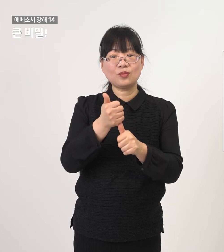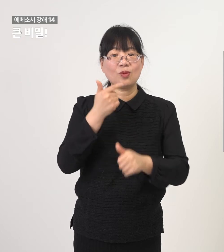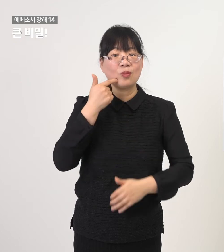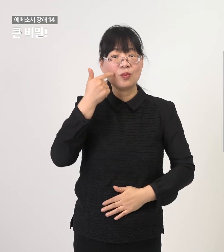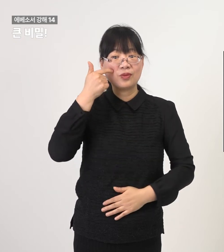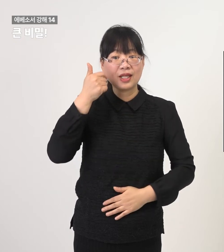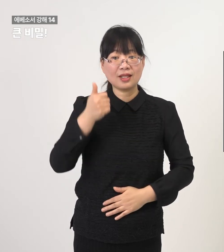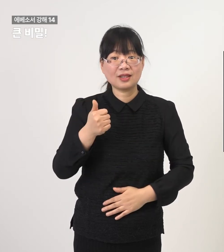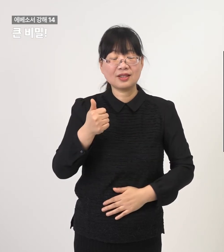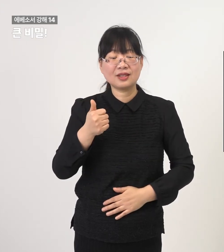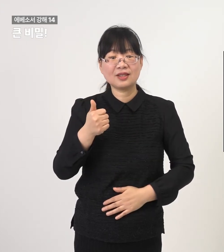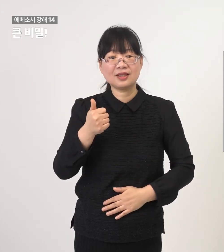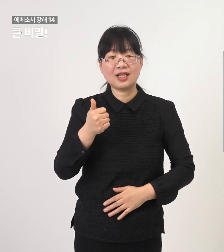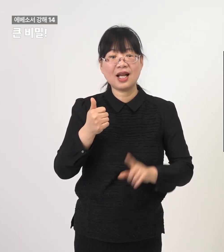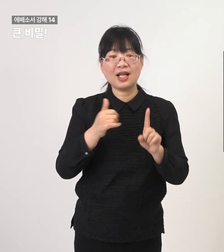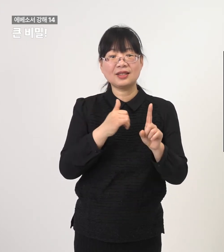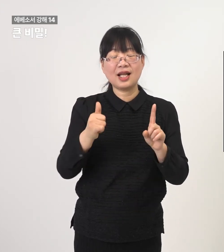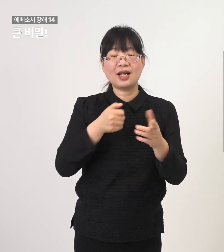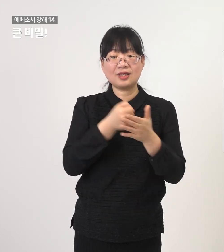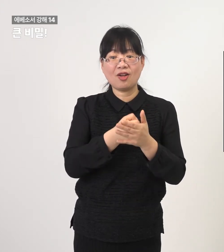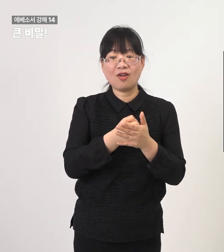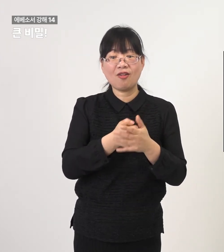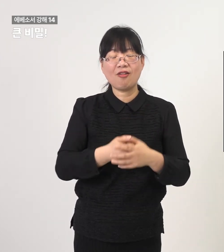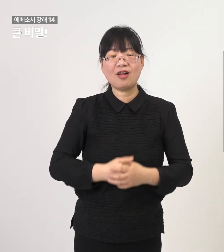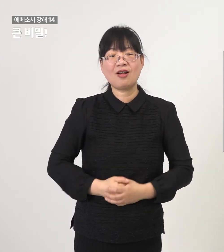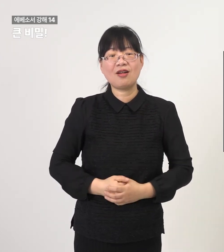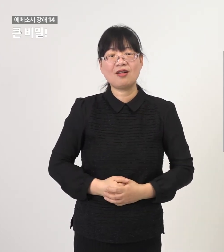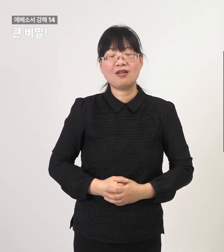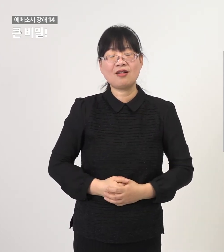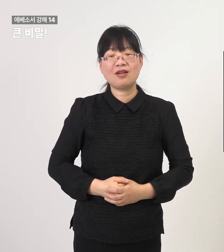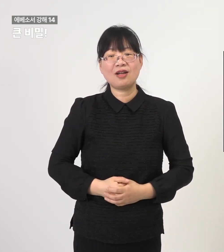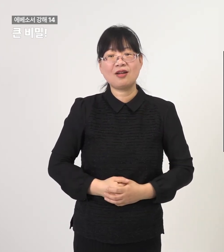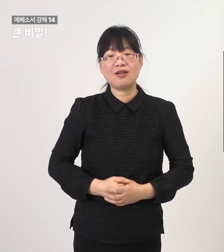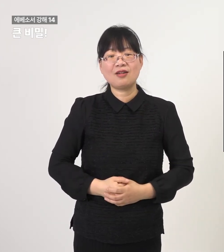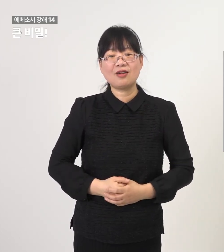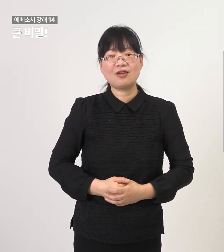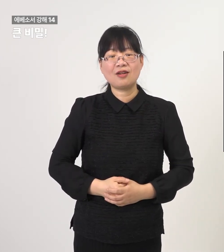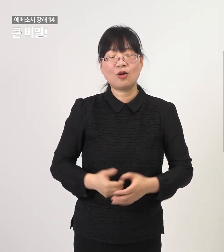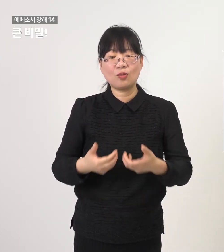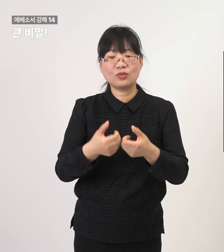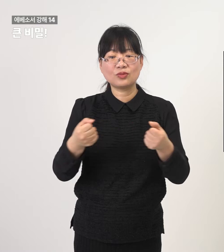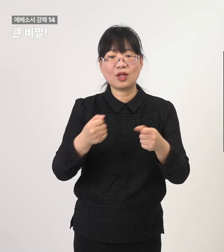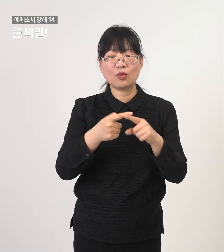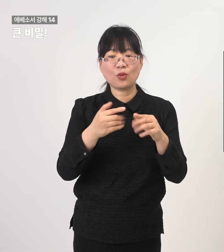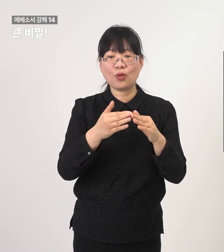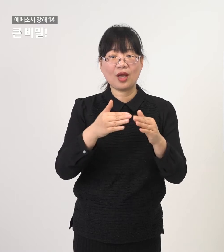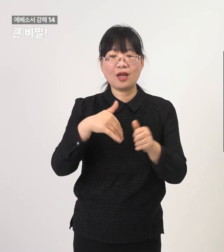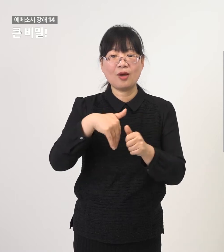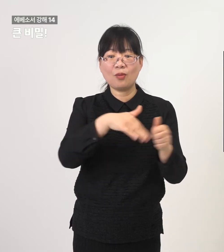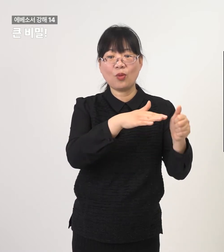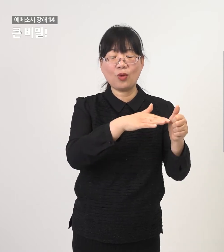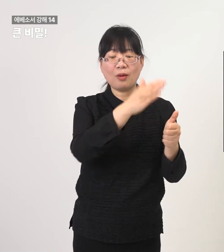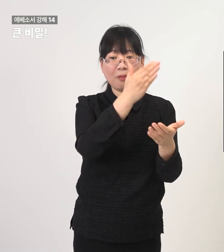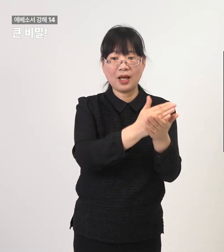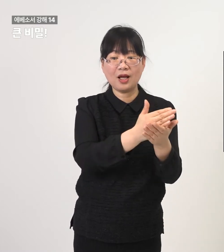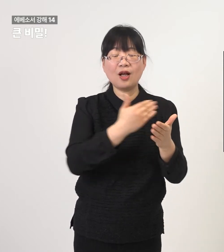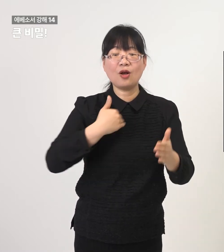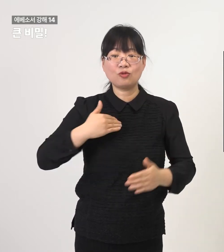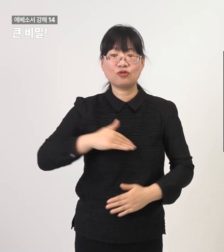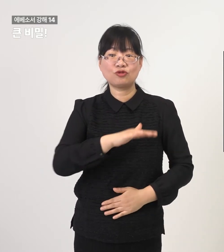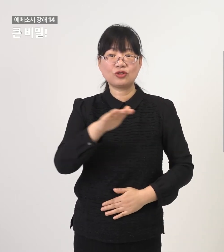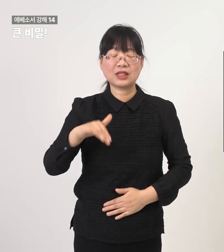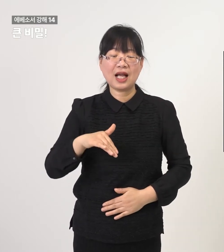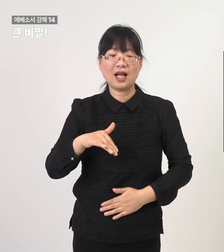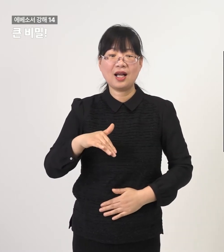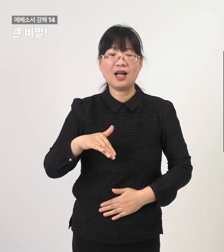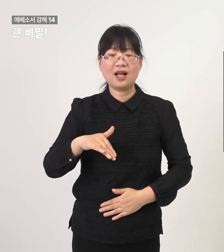부목사님을 한 분 정해서 분리개척해서 내보낼 게 아니라 우리가